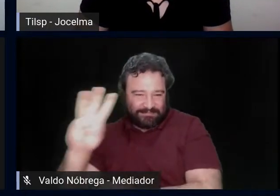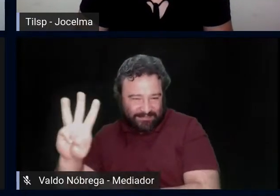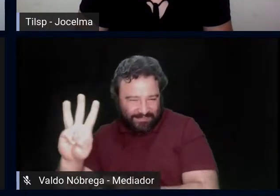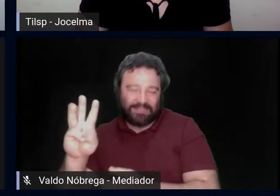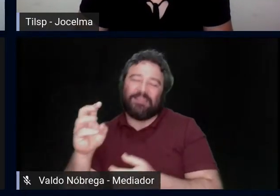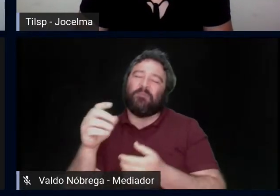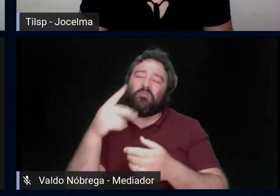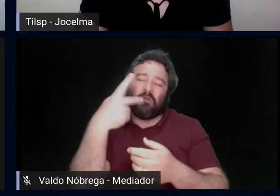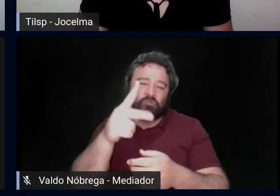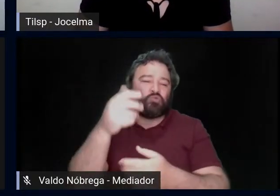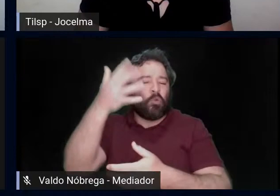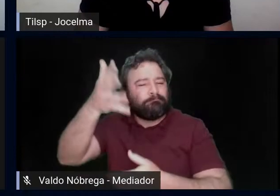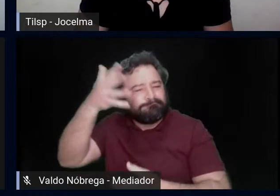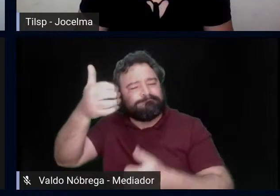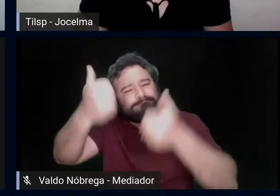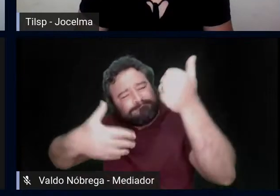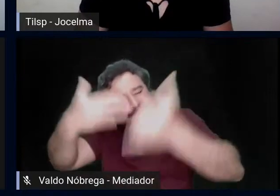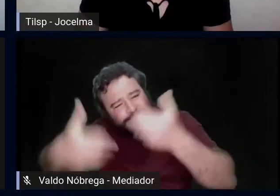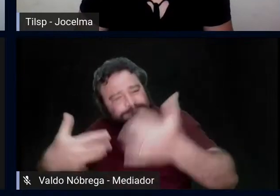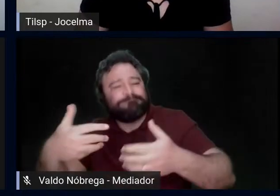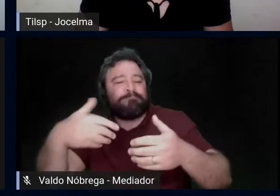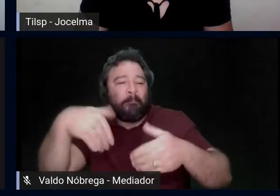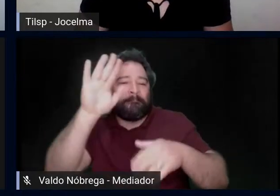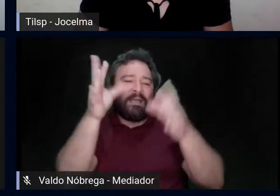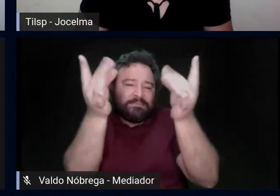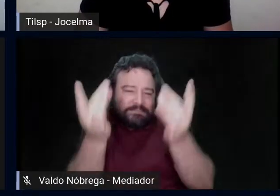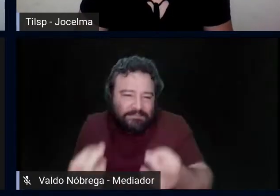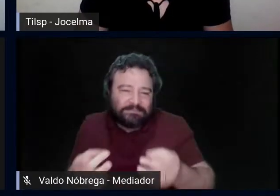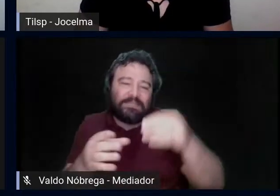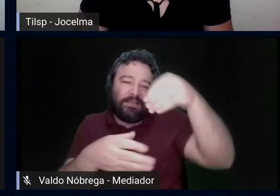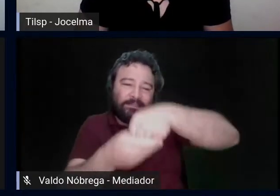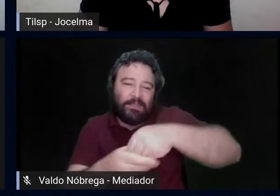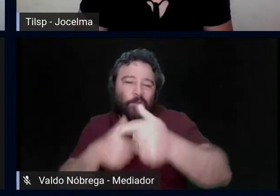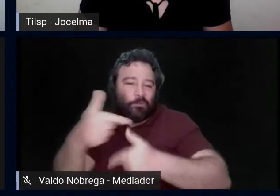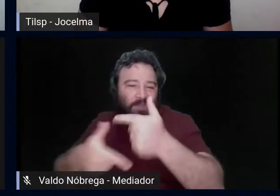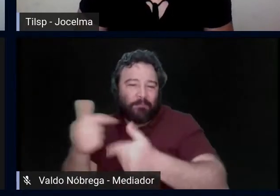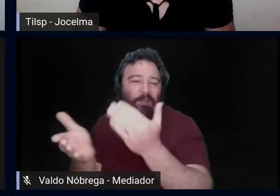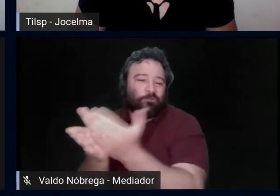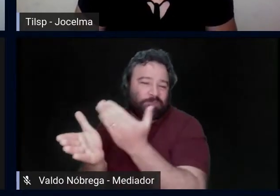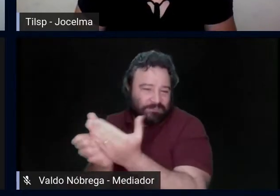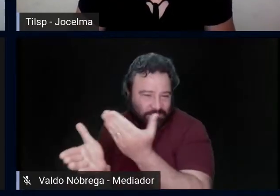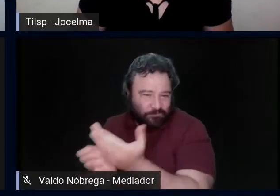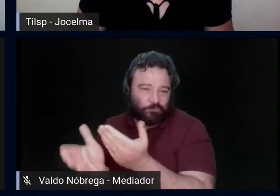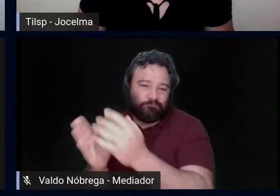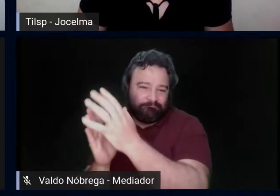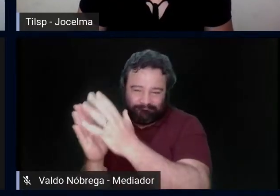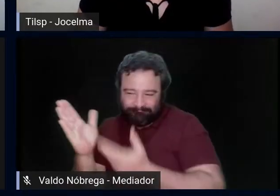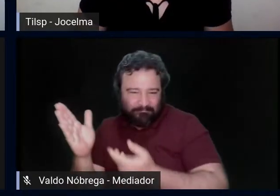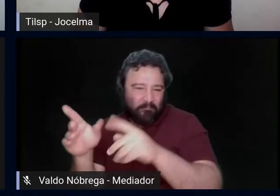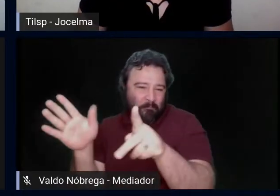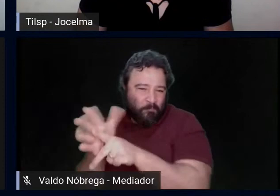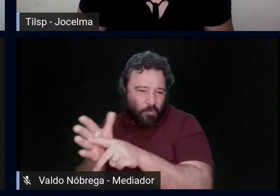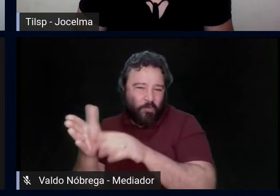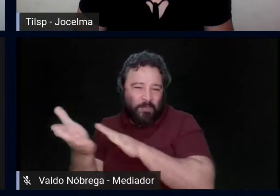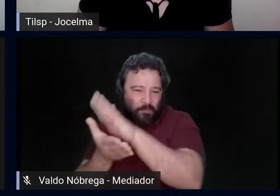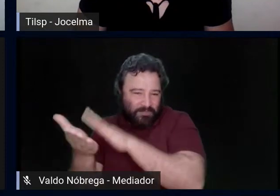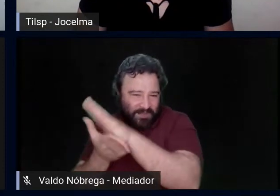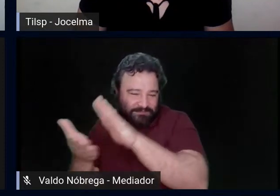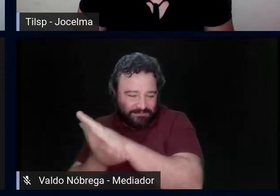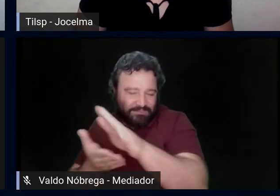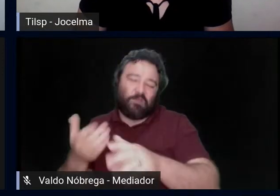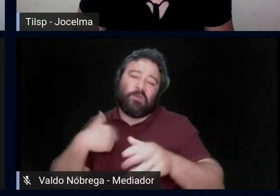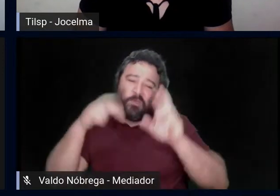é um sistema diferente, né, da sinais. Eh, agradeço muito a detalhação que você fez, a